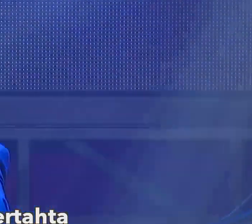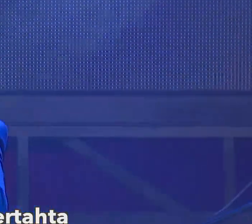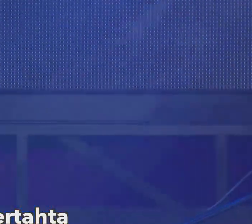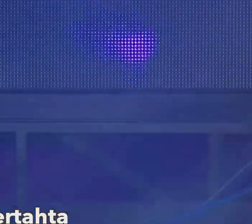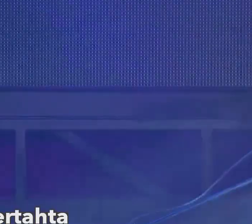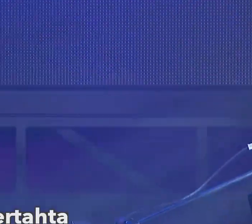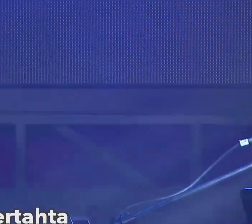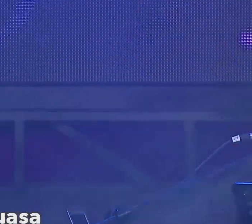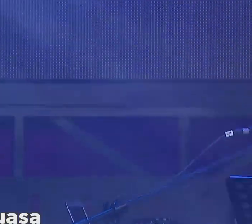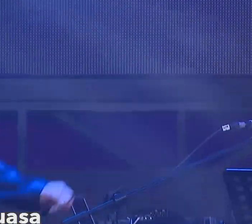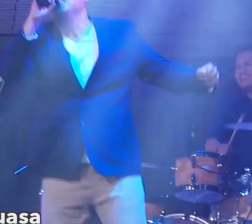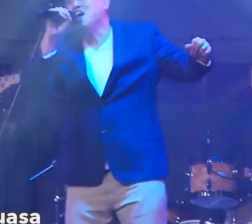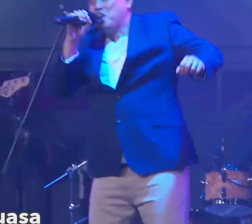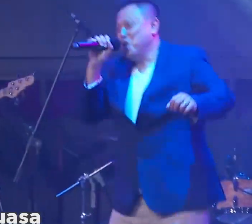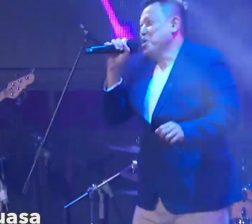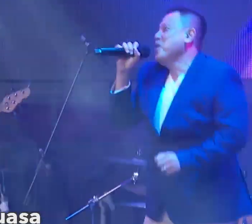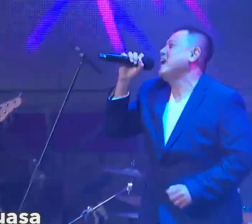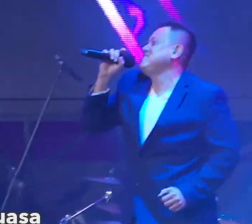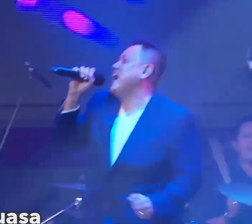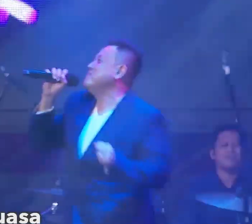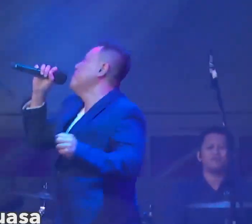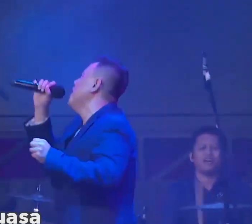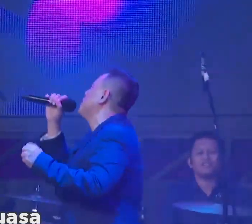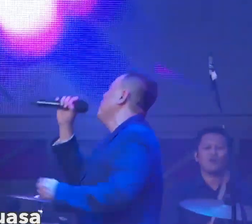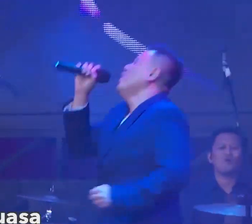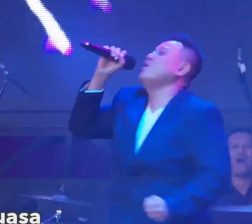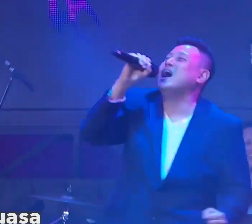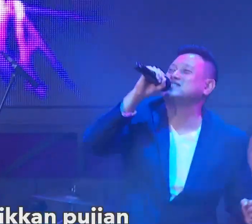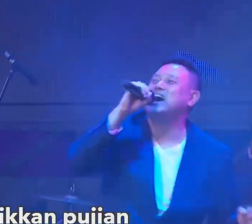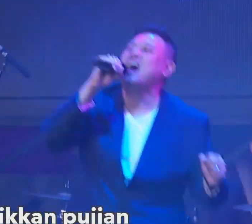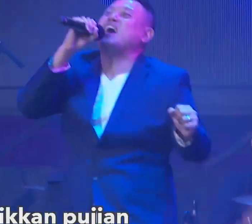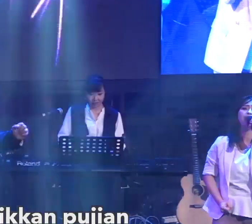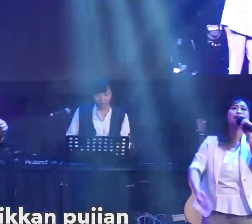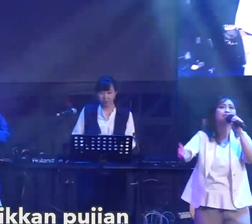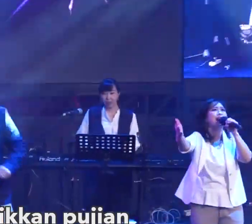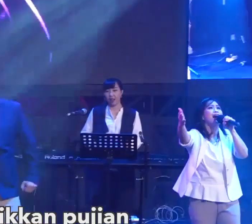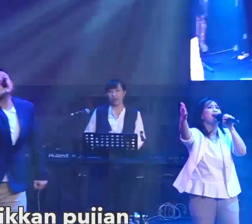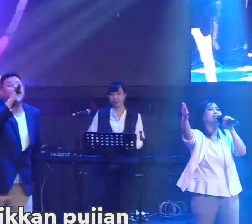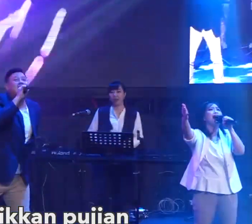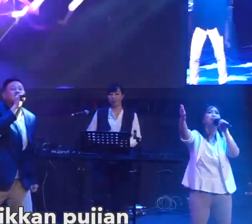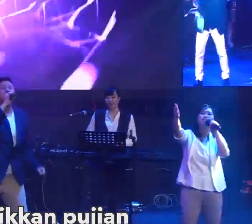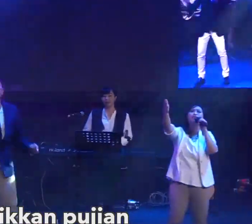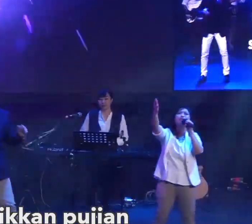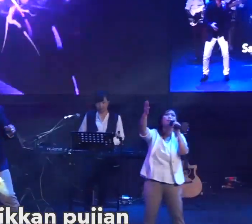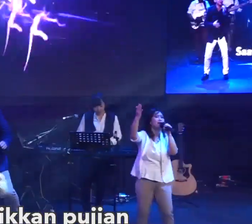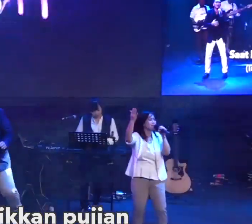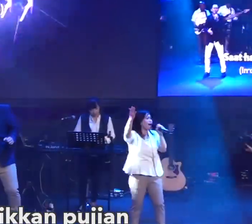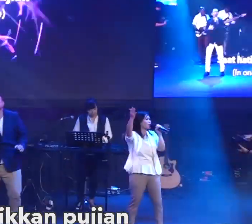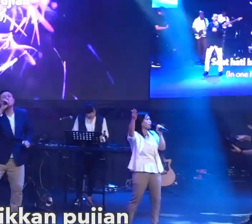Datanglah dan bertahta, kuat dan berkuasa. Saat